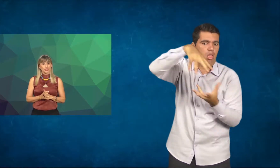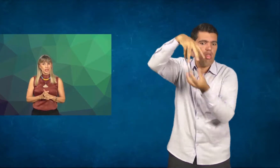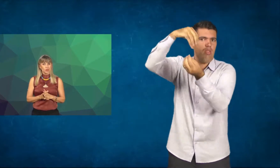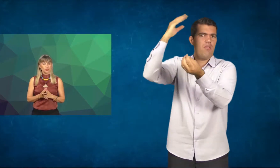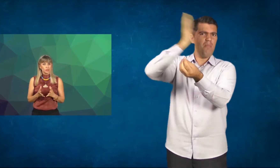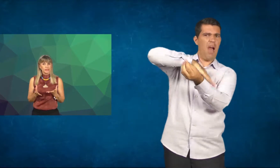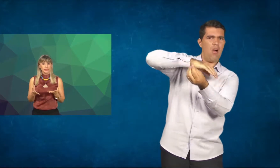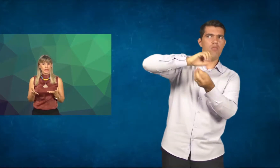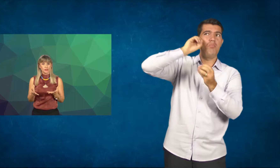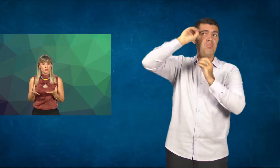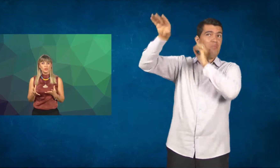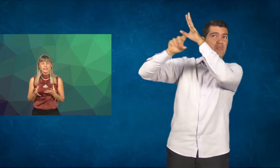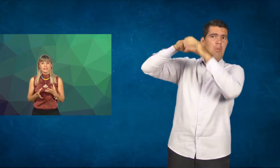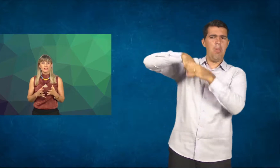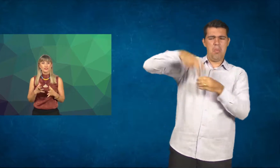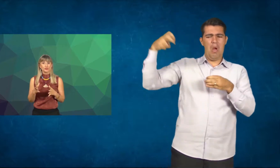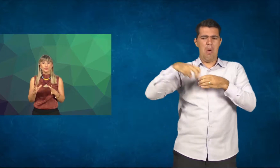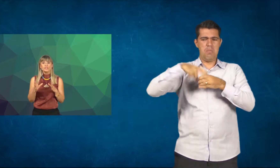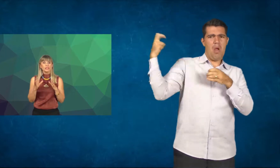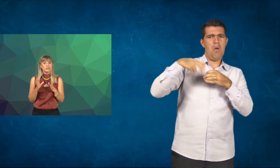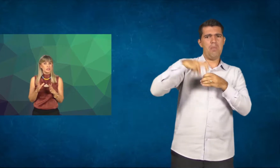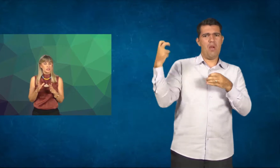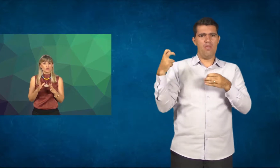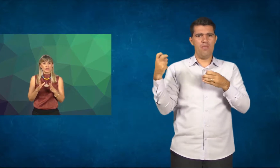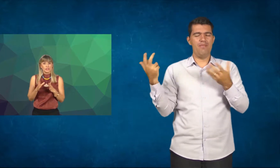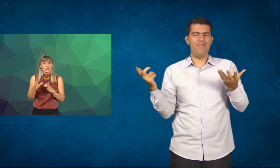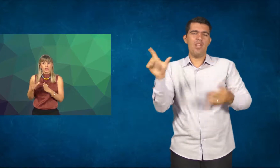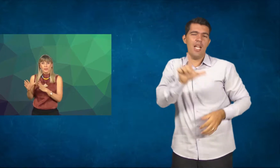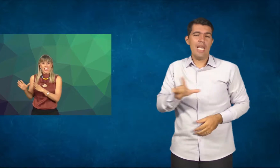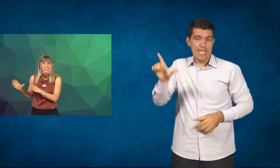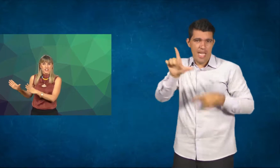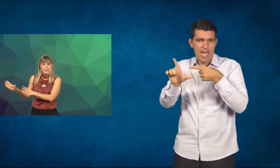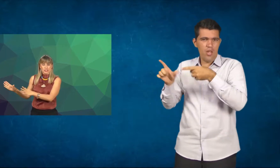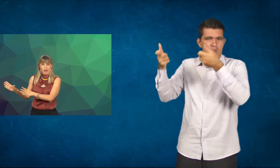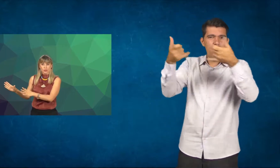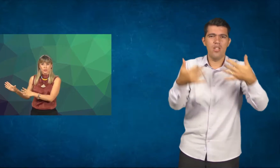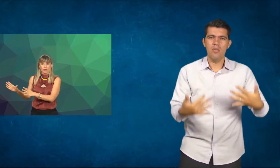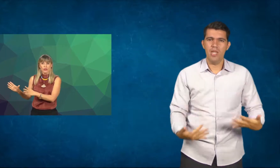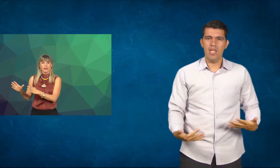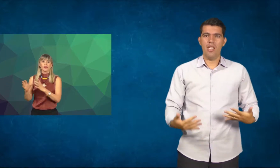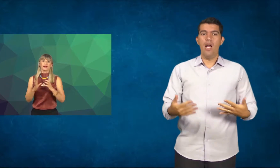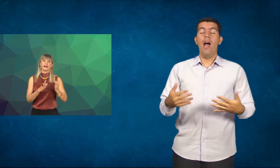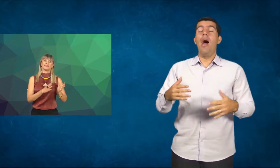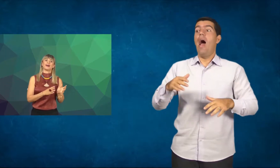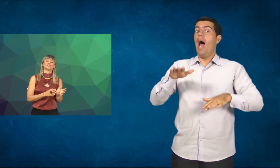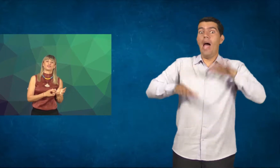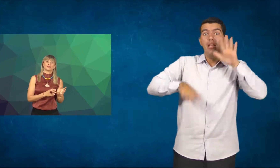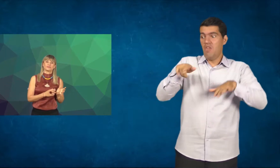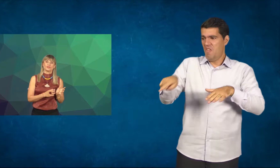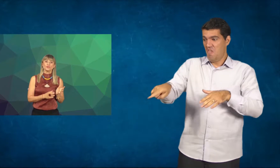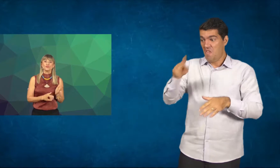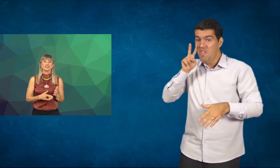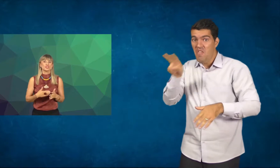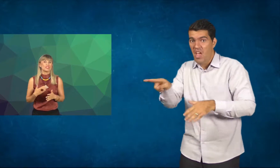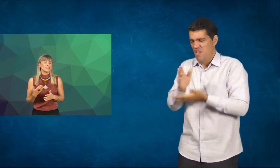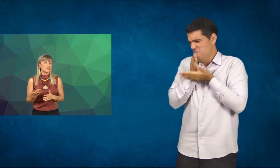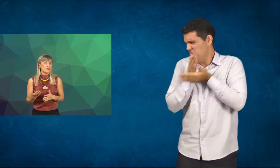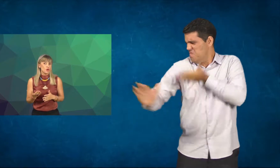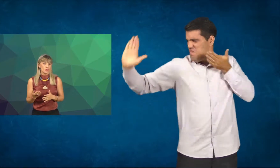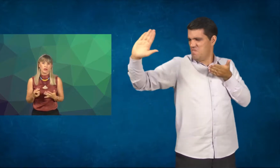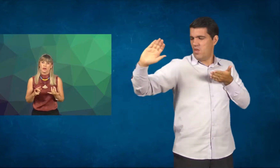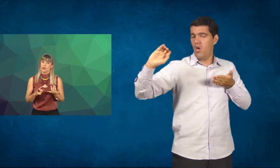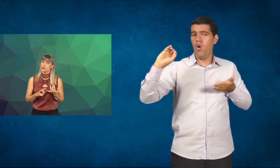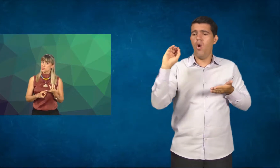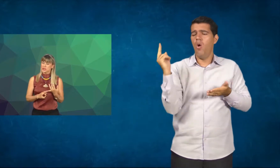gente vê, de acordo com a literatura, essas atitudes elas iam de extrema rejeição à caridade, surgindo